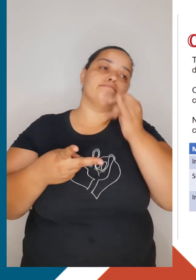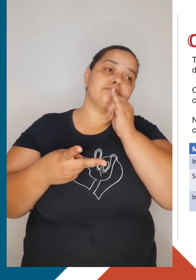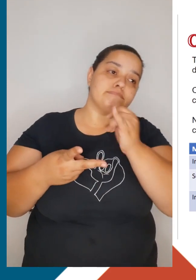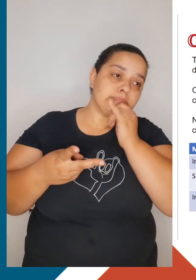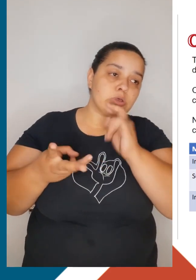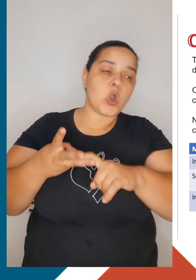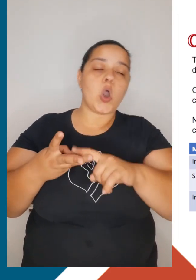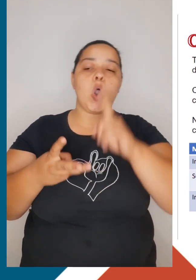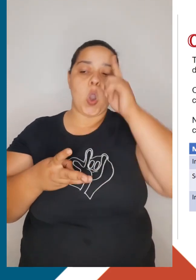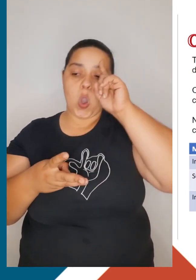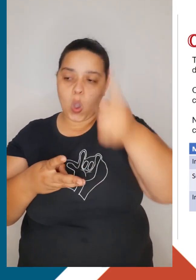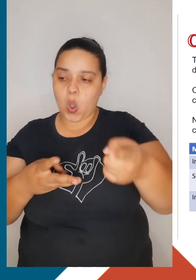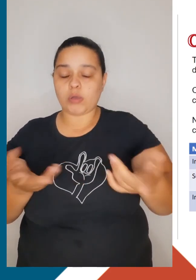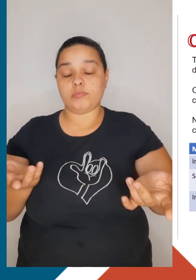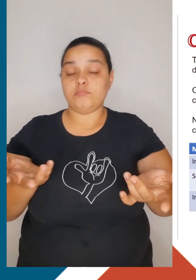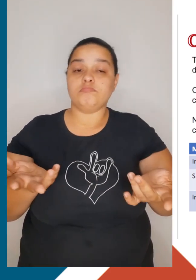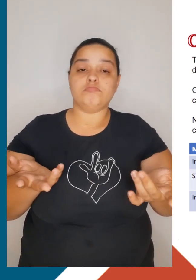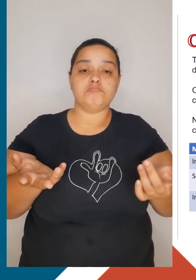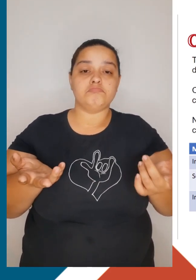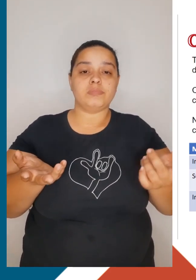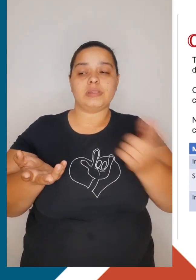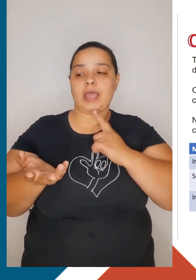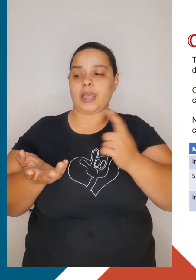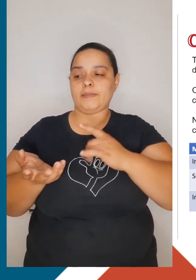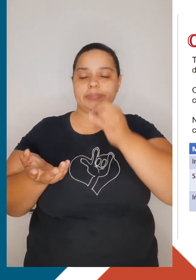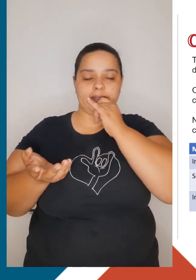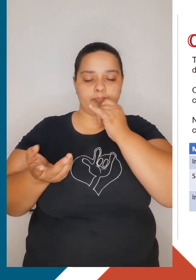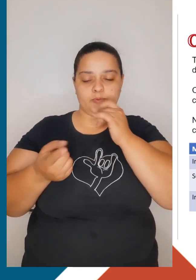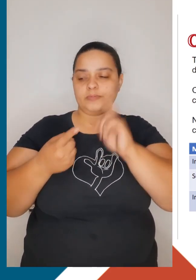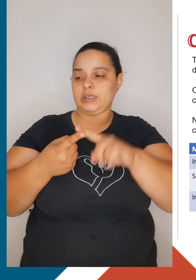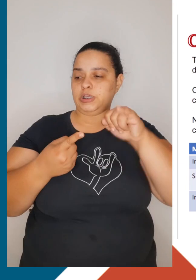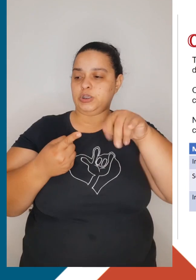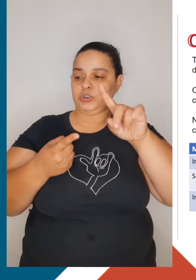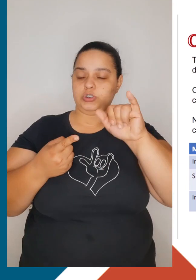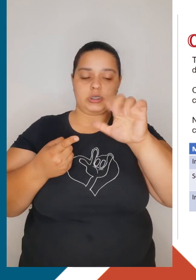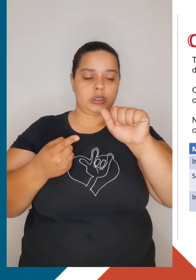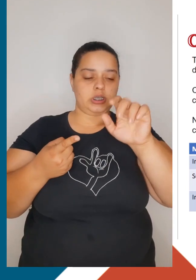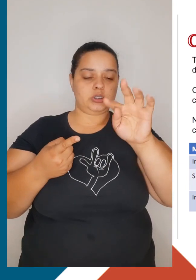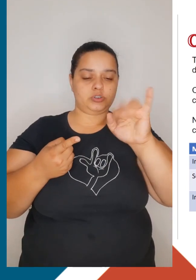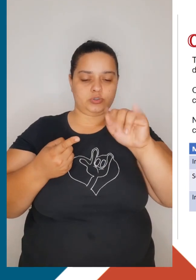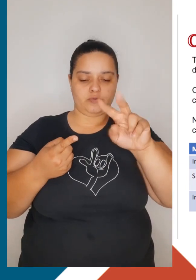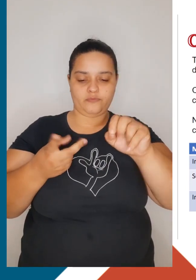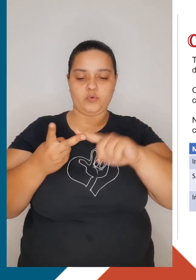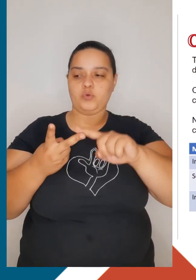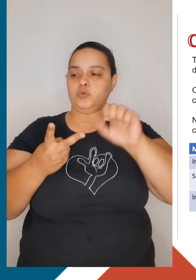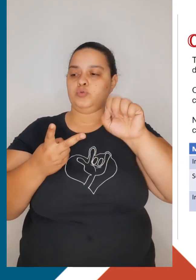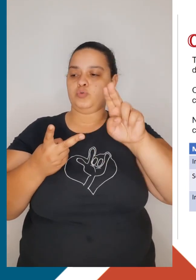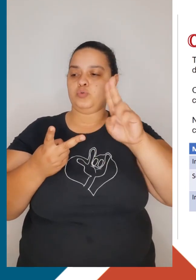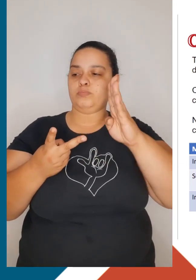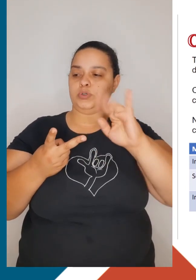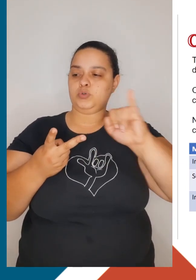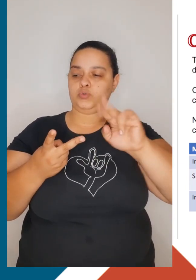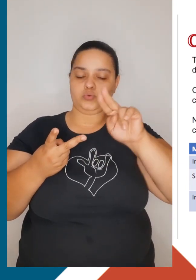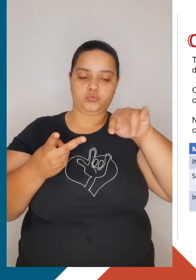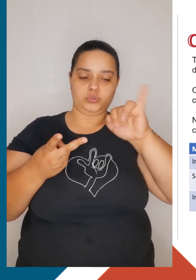suposição, ordem. Dessas considerações, temos os seguintes modos verbais: o indicativo, o subjuntivo